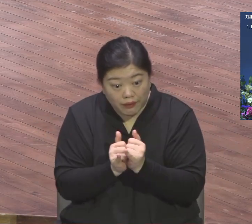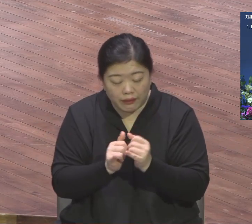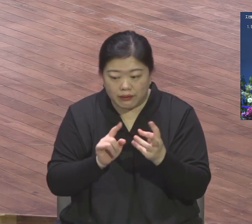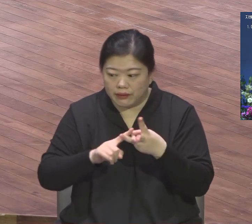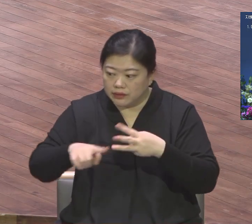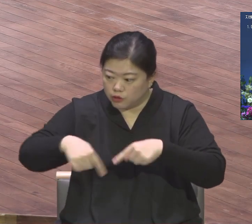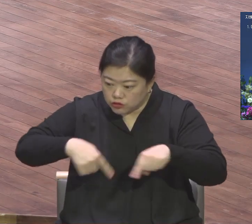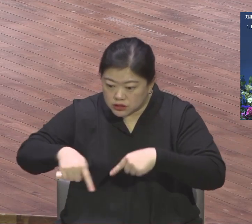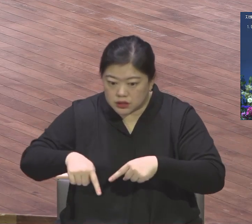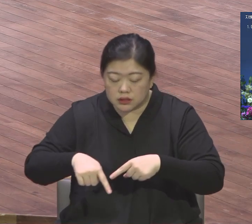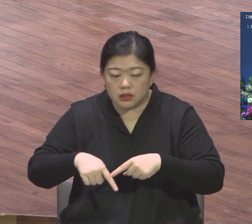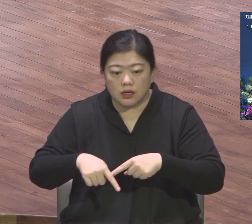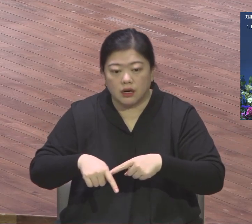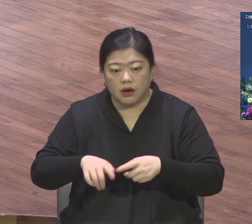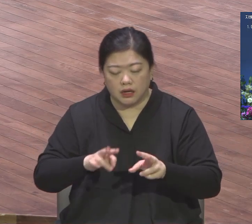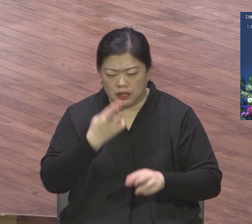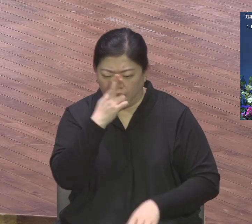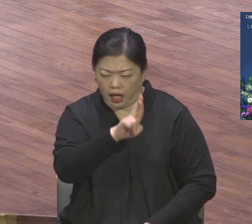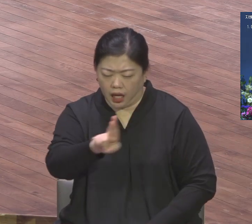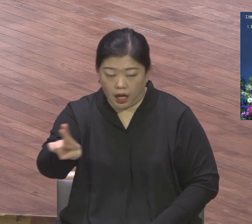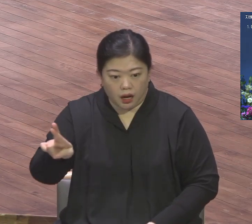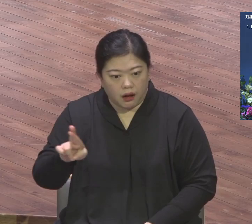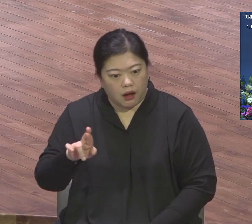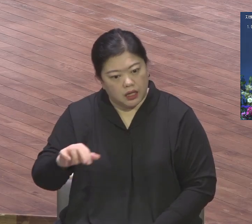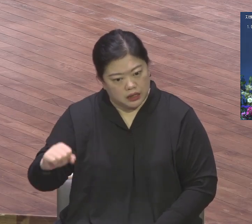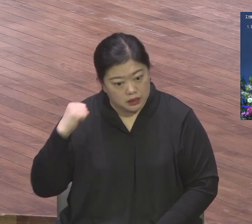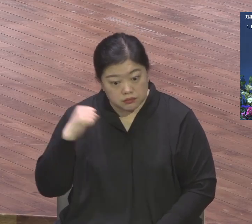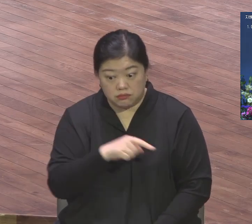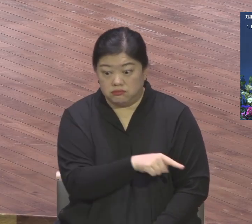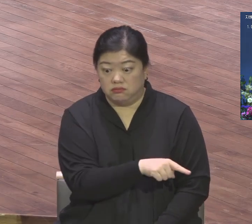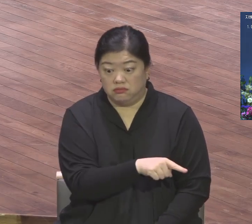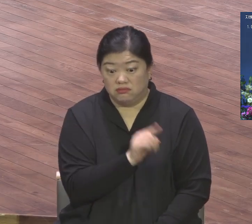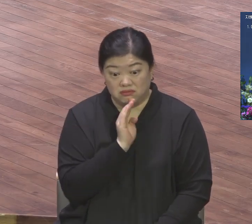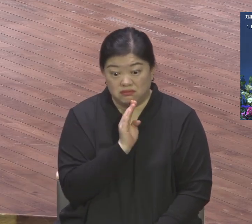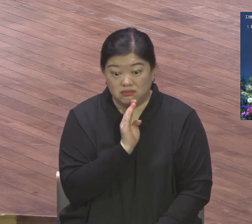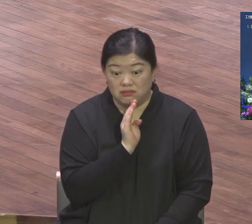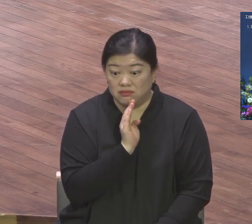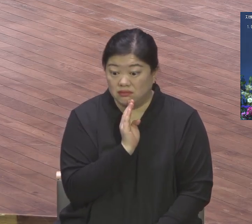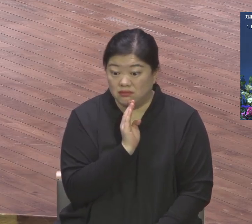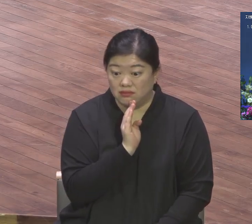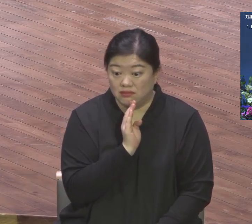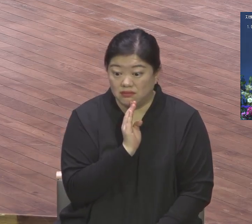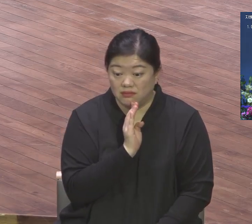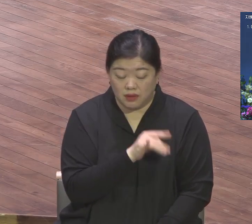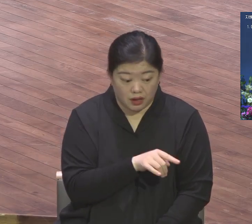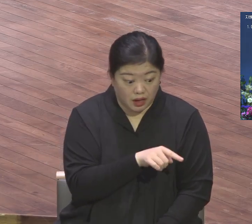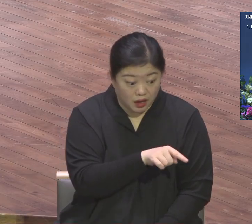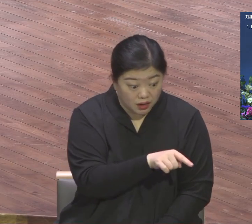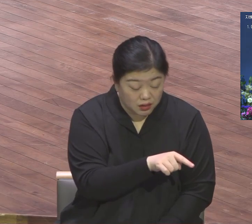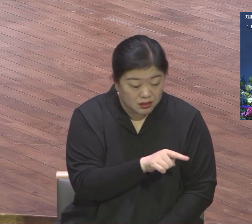제대로 모르면서도 그 그대로 시킨 그대로 해도 이런 세계를 지배하는데